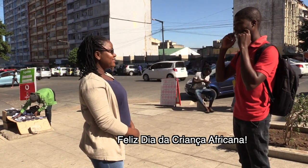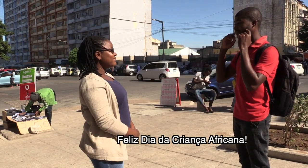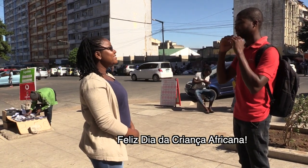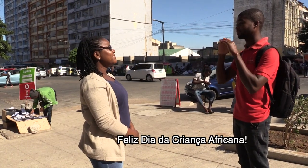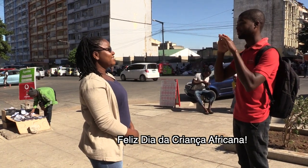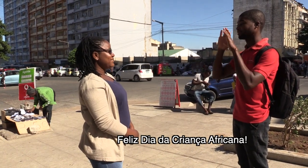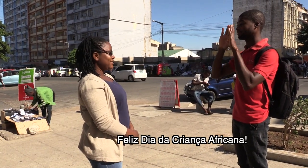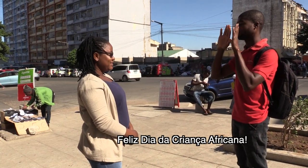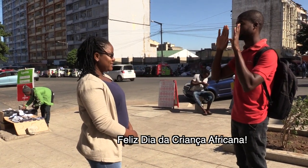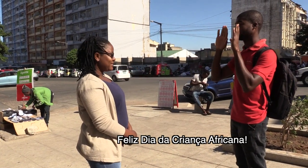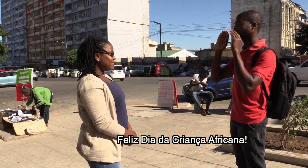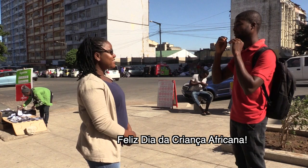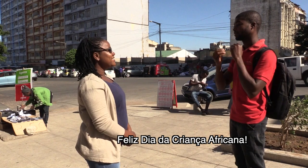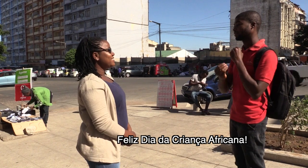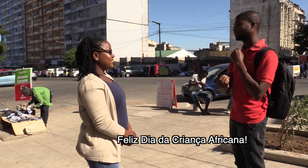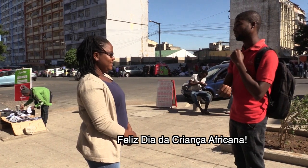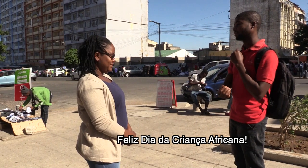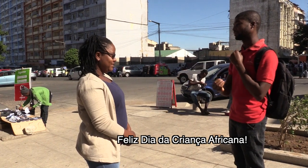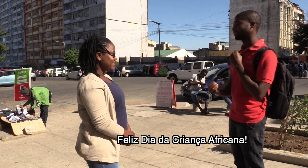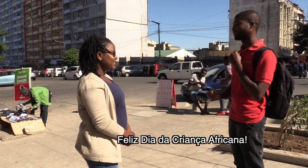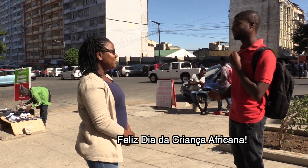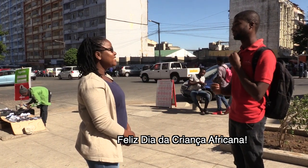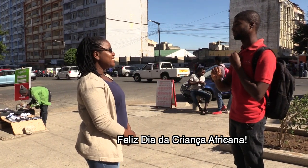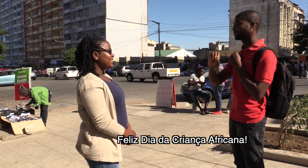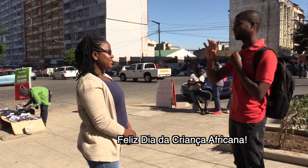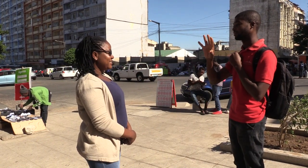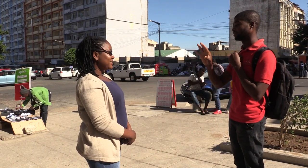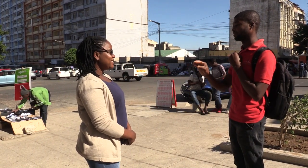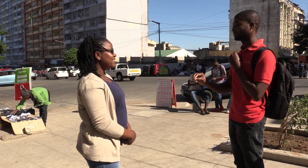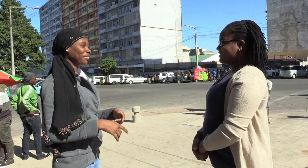Feliz Dia da Criança Africana!